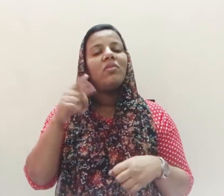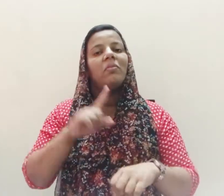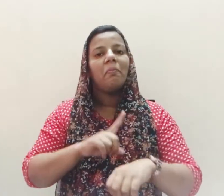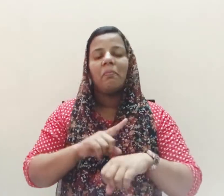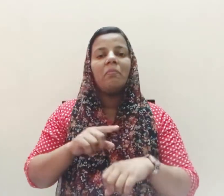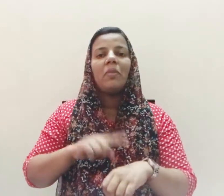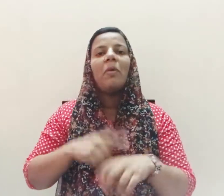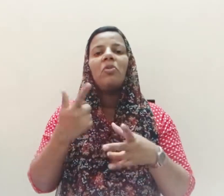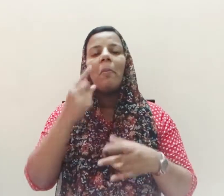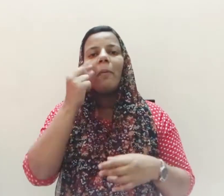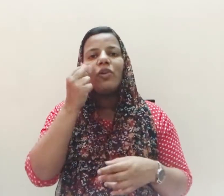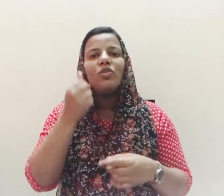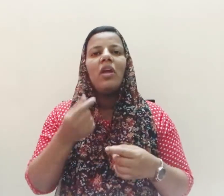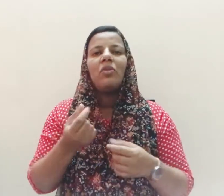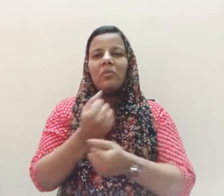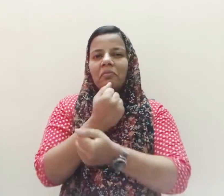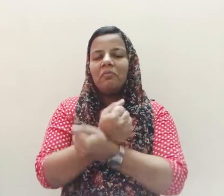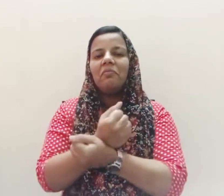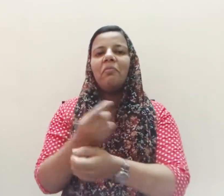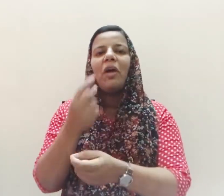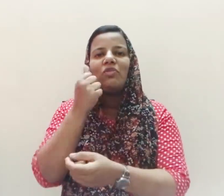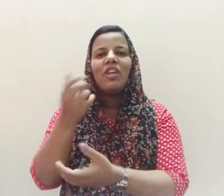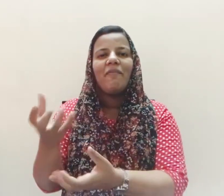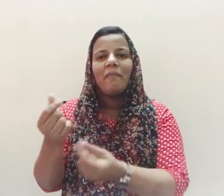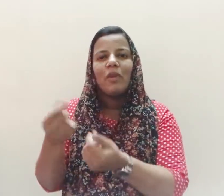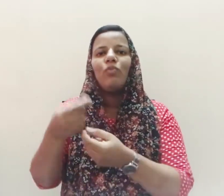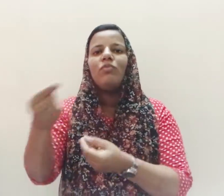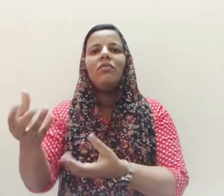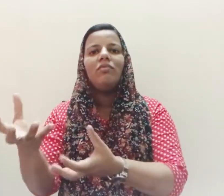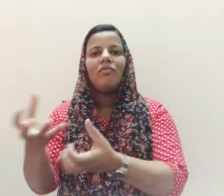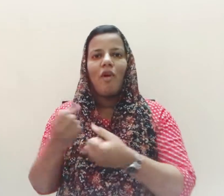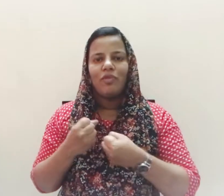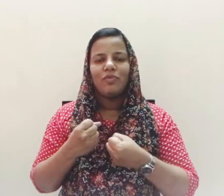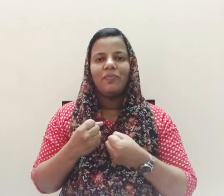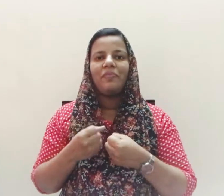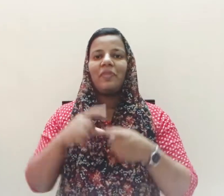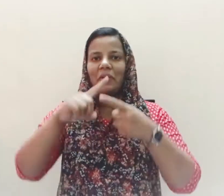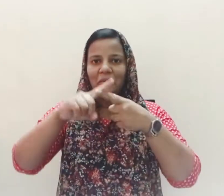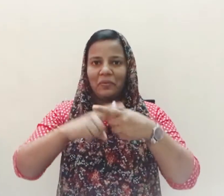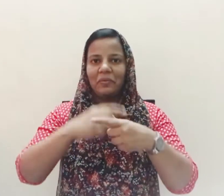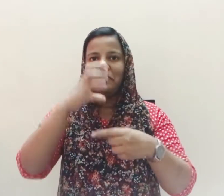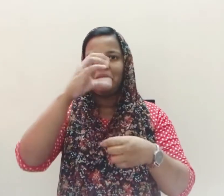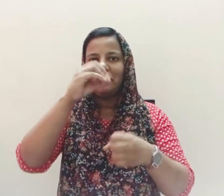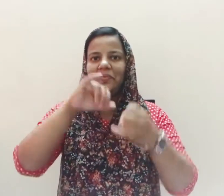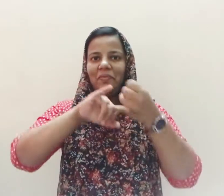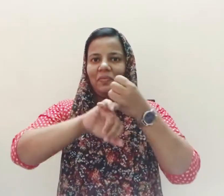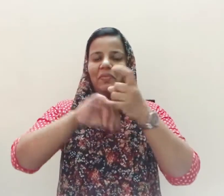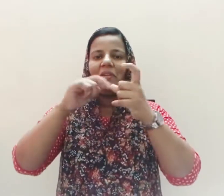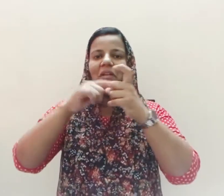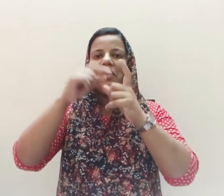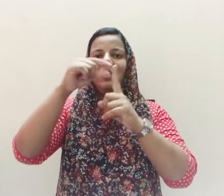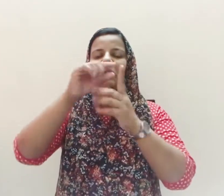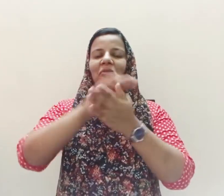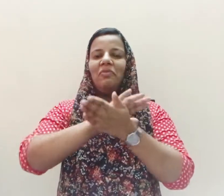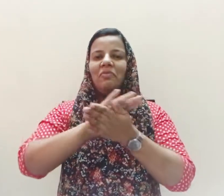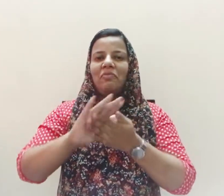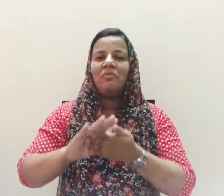വാങ്ങുന്ന മനുഷ്യൻ അടിമകളെയാണ് വിലയ്ക്ക് വാണിച്ചു കൊണ്ടിരുന്നത്. അപ്പം ജോസഫിനെ അടിമച്ചന്തയിൽ ഇസ്മായേലിയർ കൊണ്ടുവന്ന്